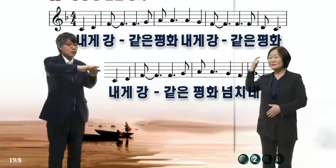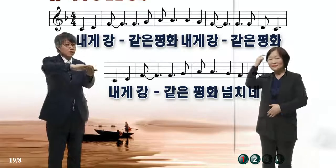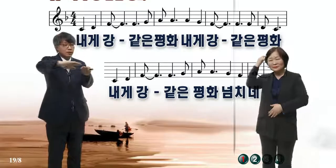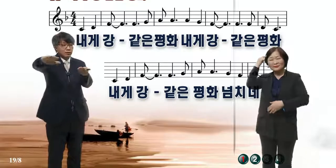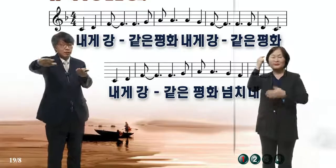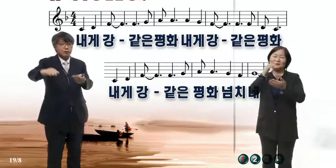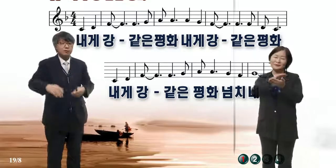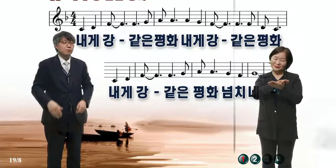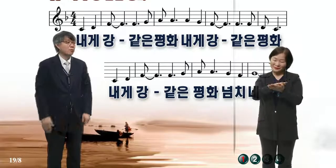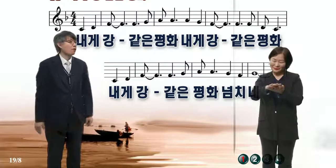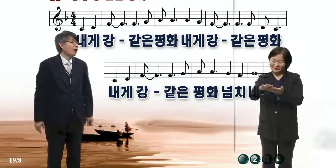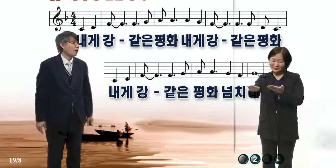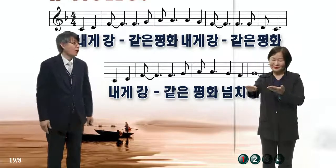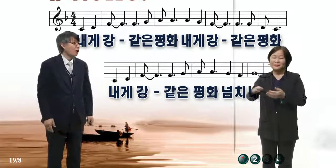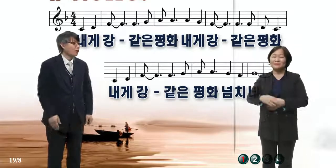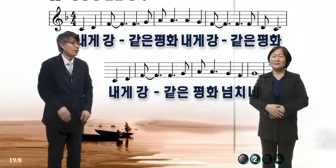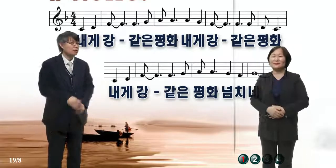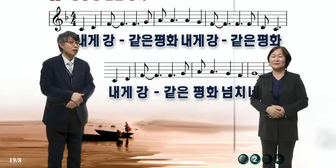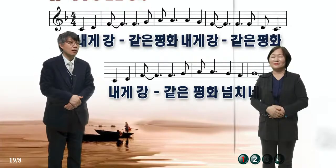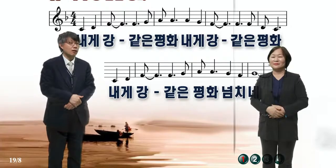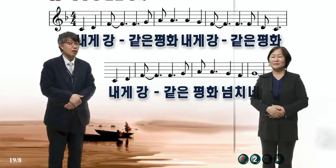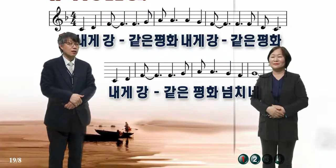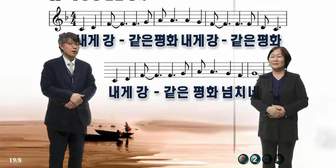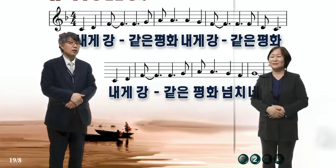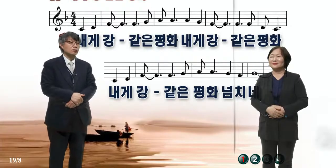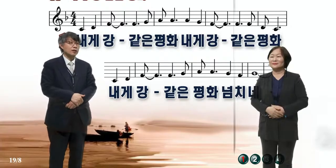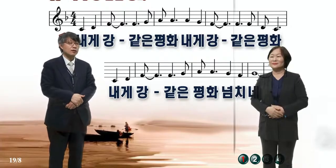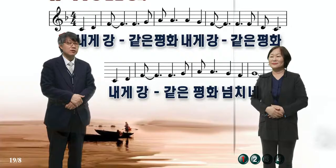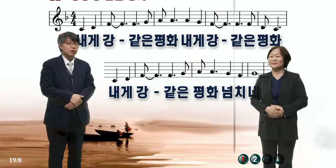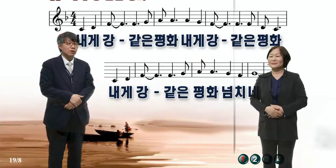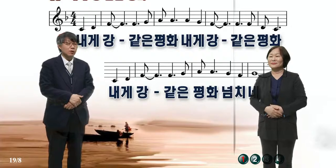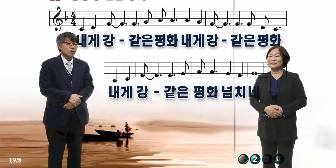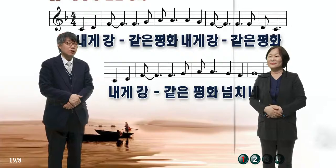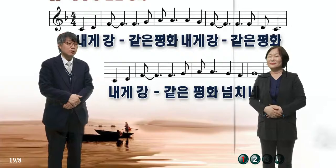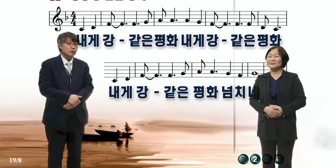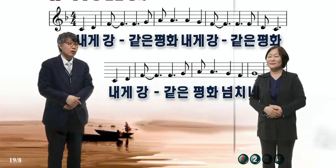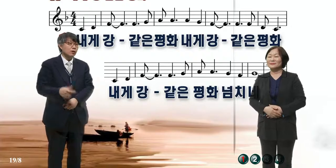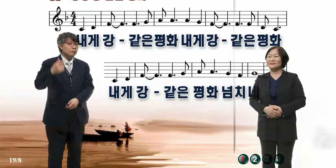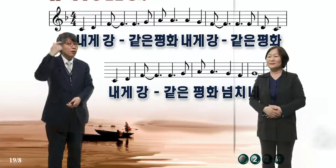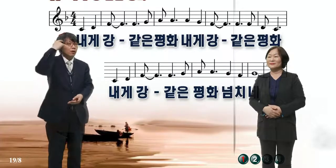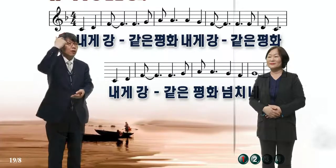거예요. 평화. 되게 찬양도 많이 쓰는데요. 예를 들면